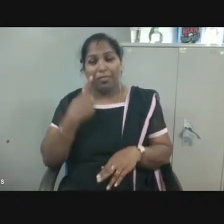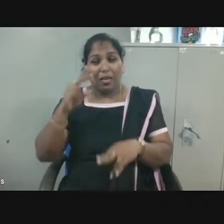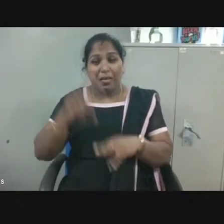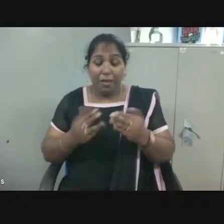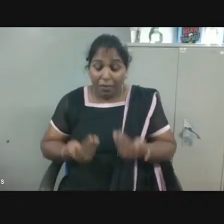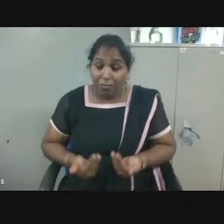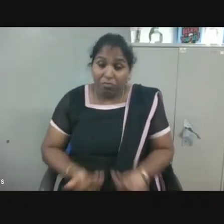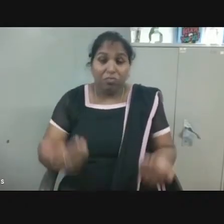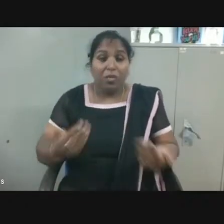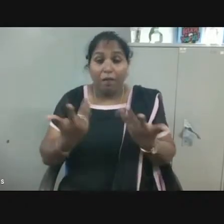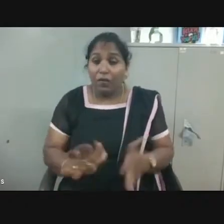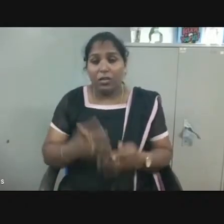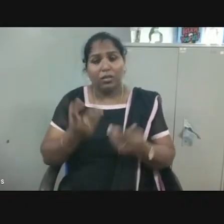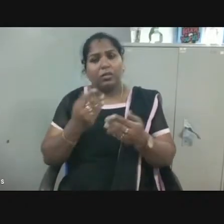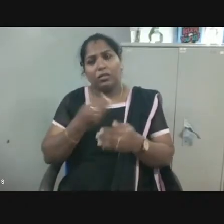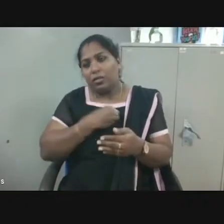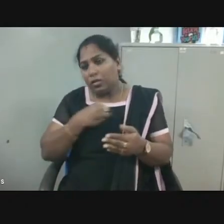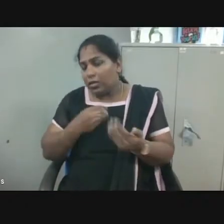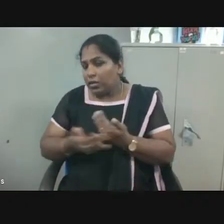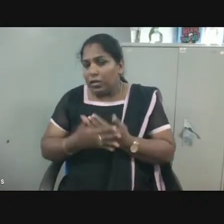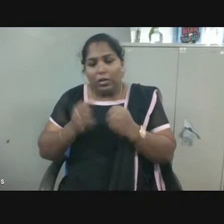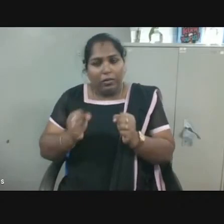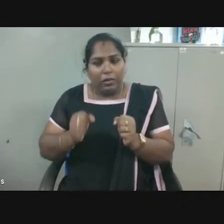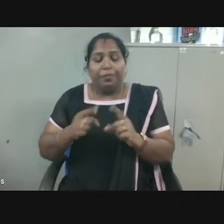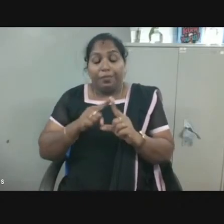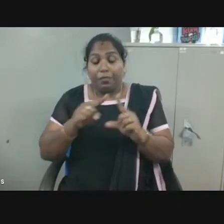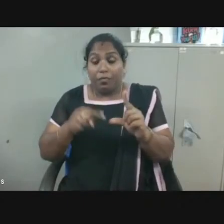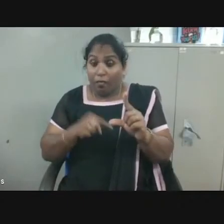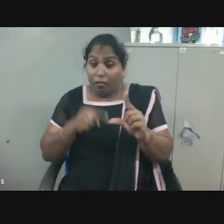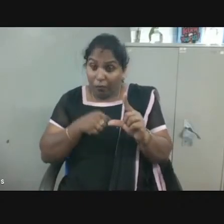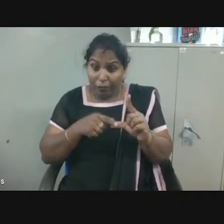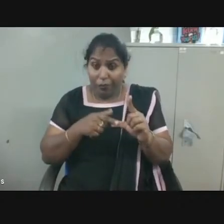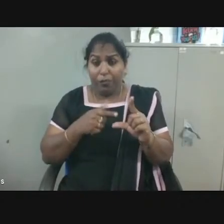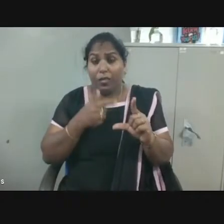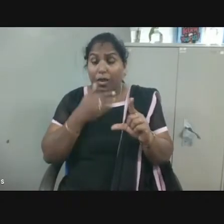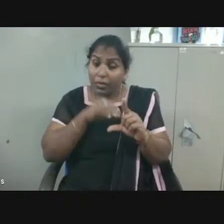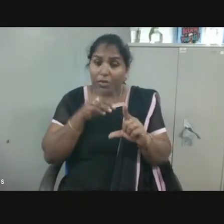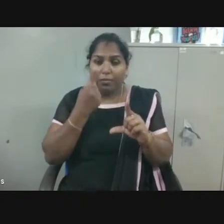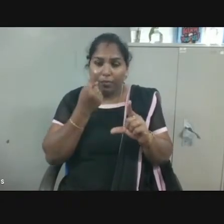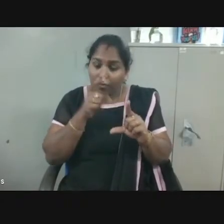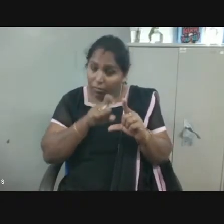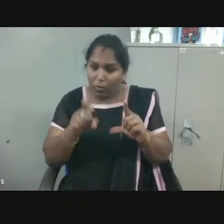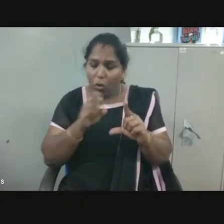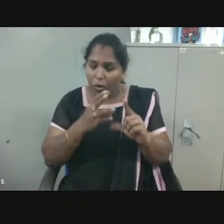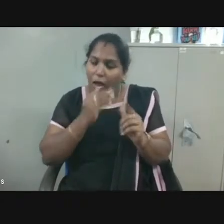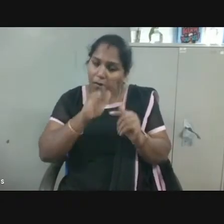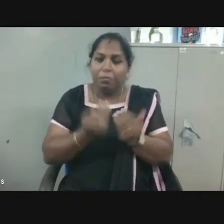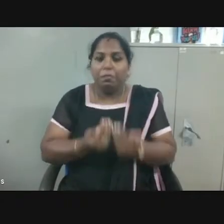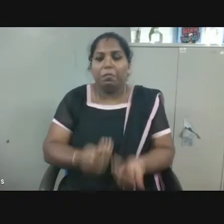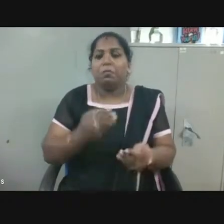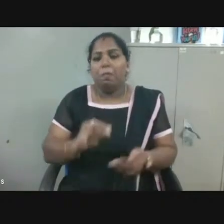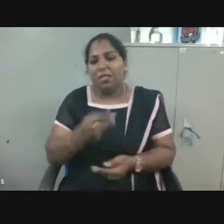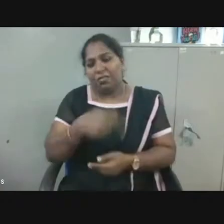ചികിത്സിക്കുന്നതിന് പകരം ഇങ്ങനെയുള്ള അസുഖം ഇല്ലാത്ത കുഞ്ഞുങ്ങളെ നമുക്ക് ലഭിക്കാനാണ് നമ്മളെല്ലാവരും ആഗ്രഹിക്കുന്നത്.